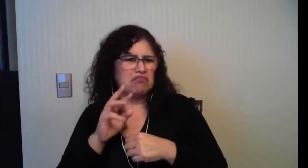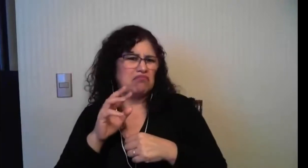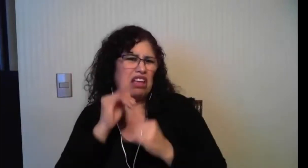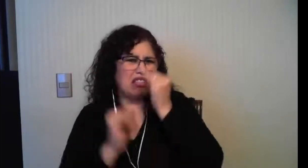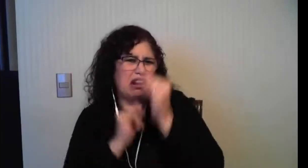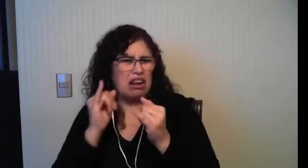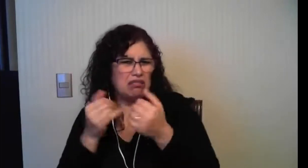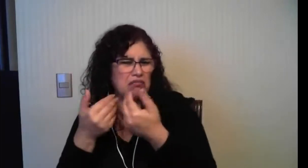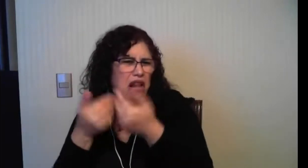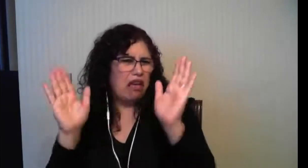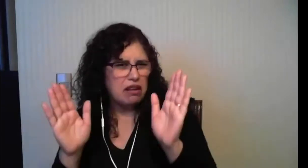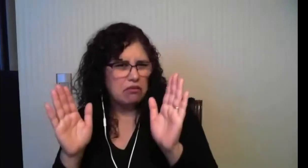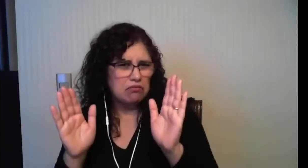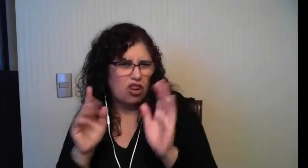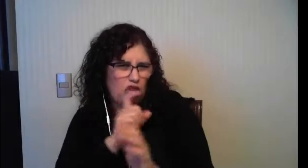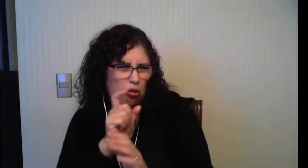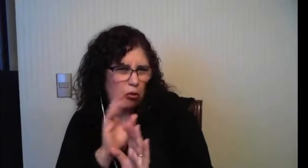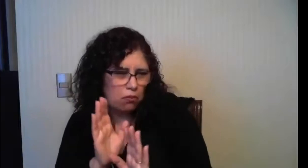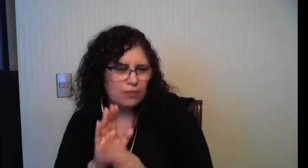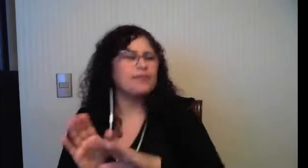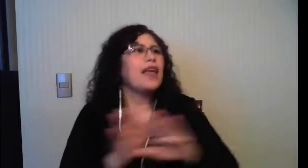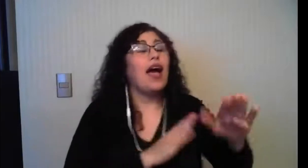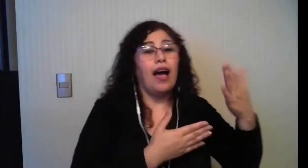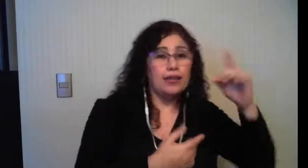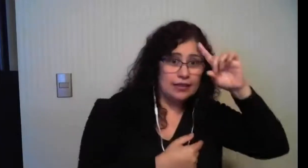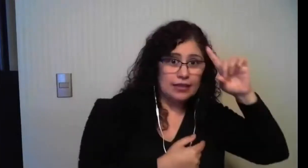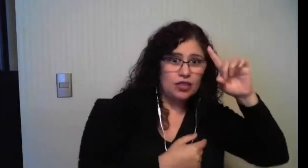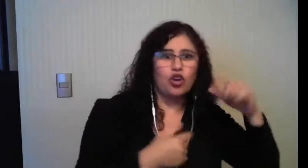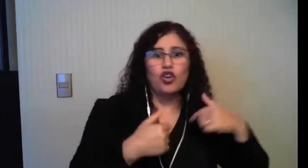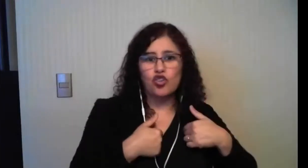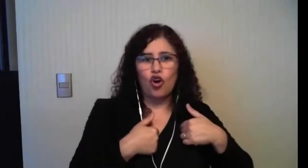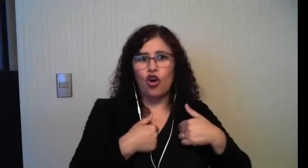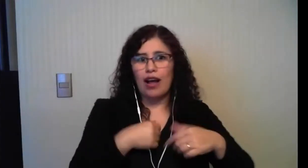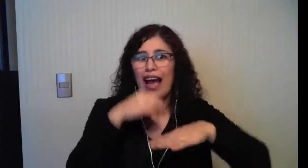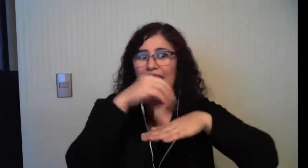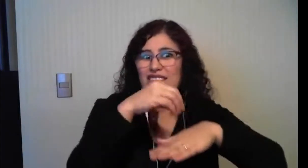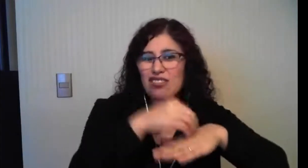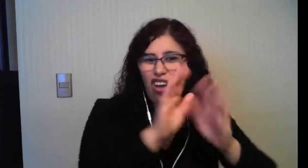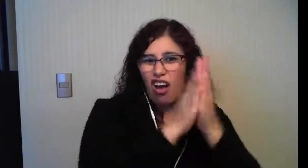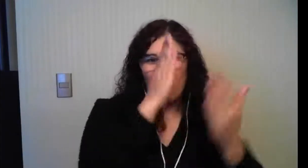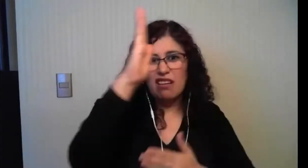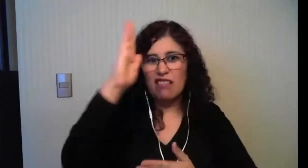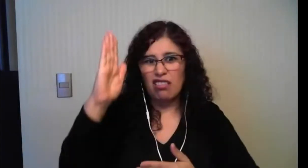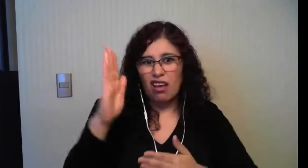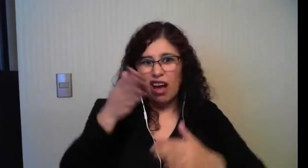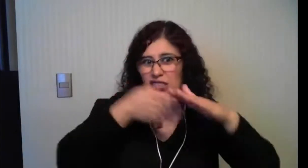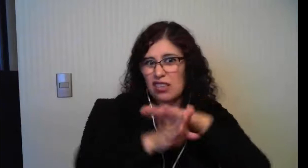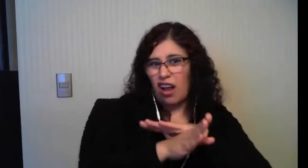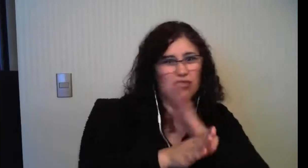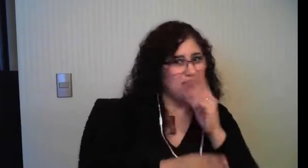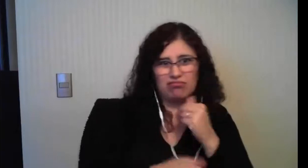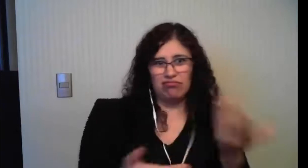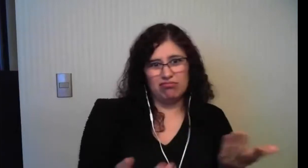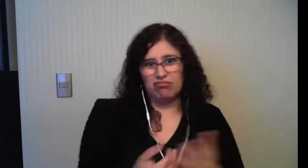Profe, o Sí, sea, bueno, yo le cuento que en verdad como que no tenemos acceso a la biblioteca en esta virtualidad,